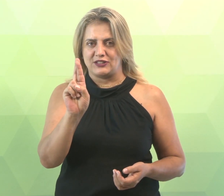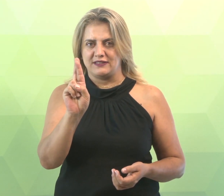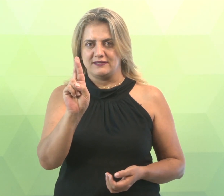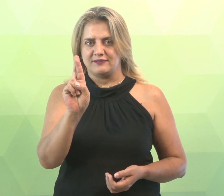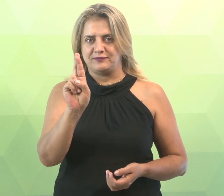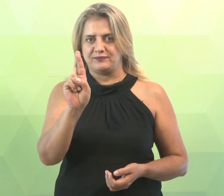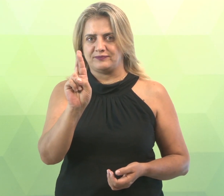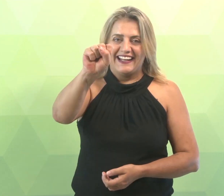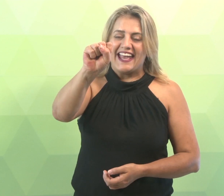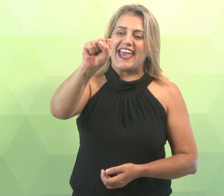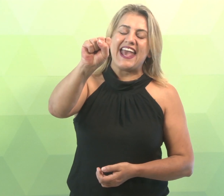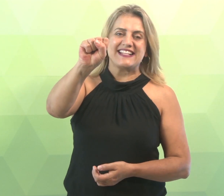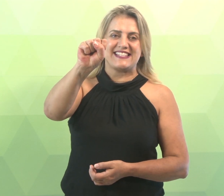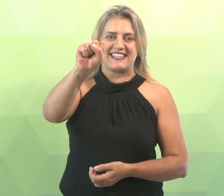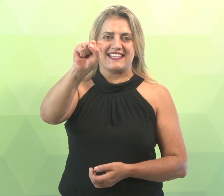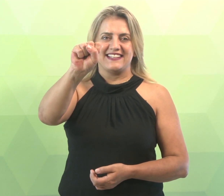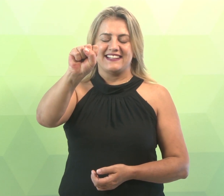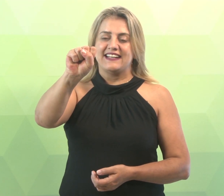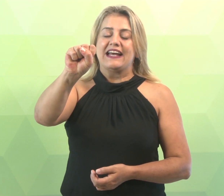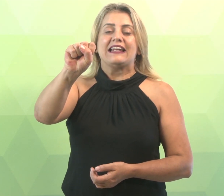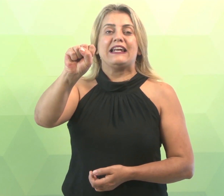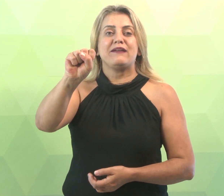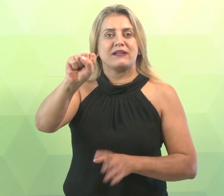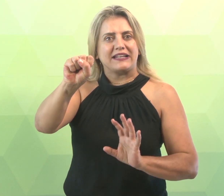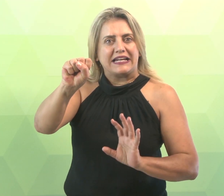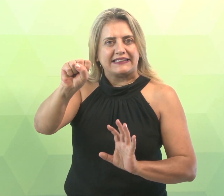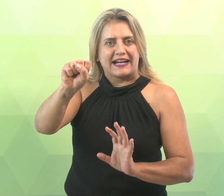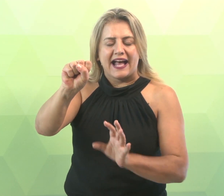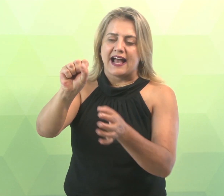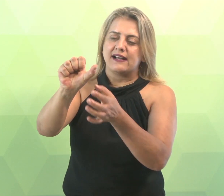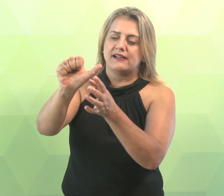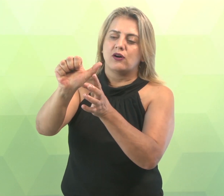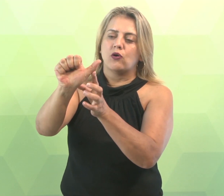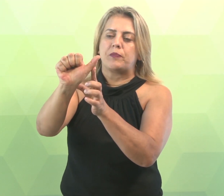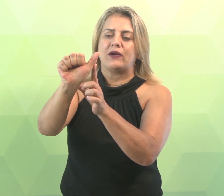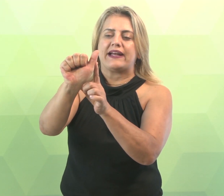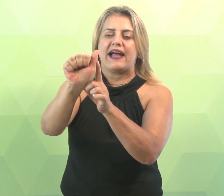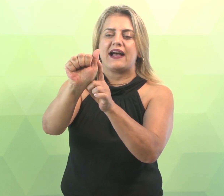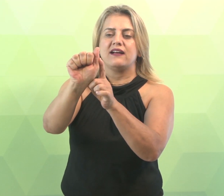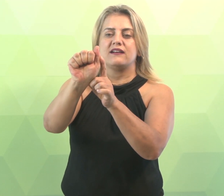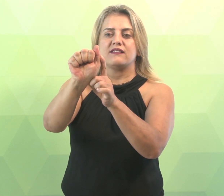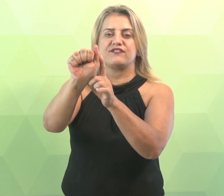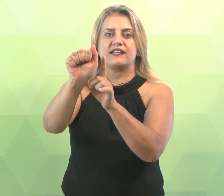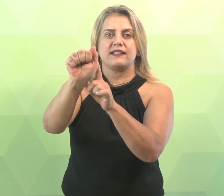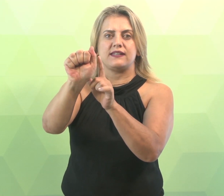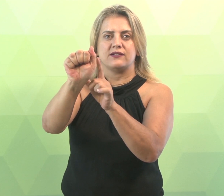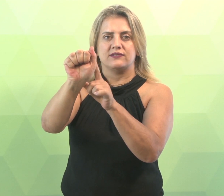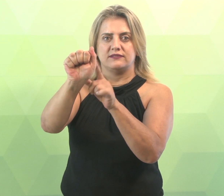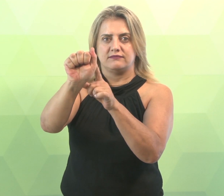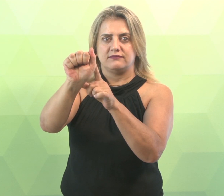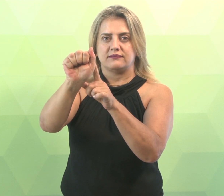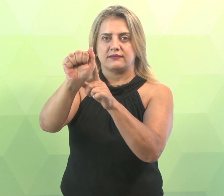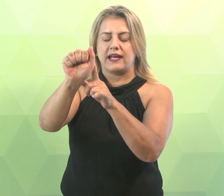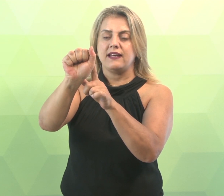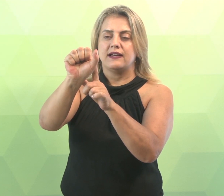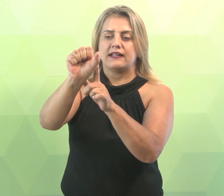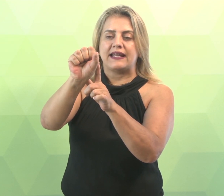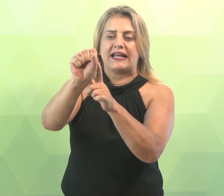frente. S, lembra da letra A? O polegar fica aqui, ó, né? Na